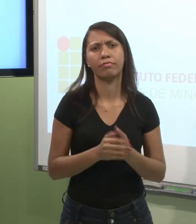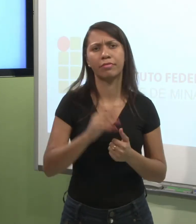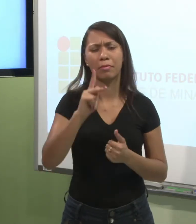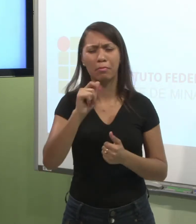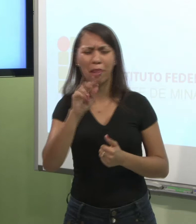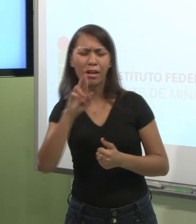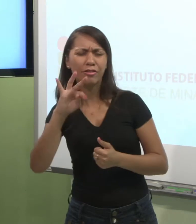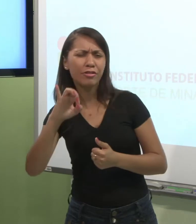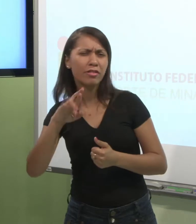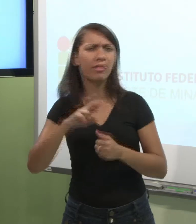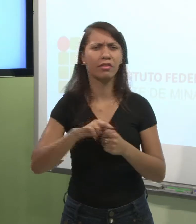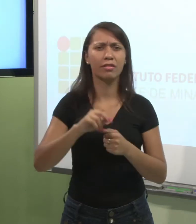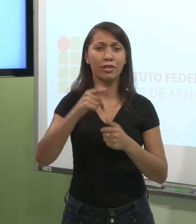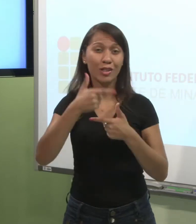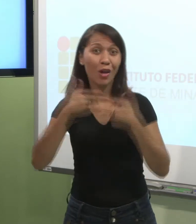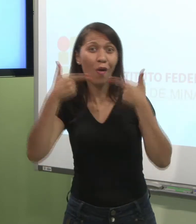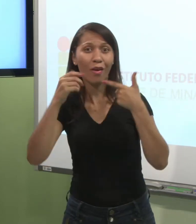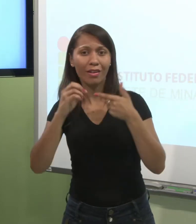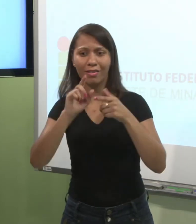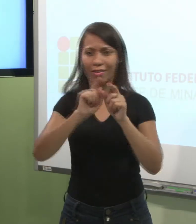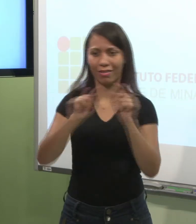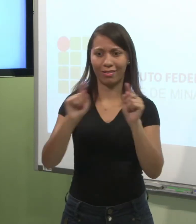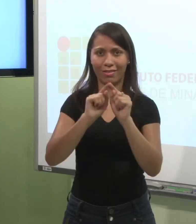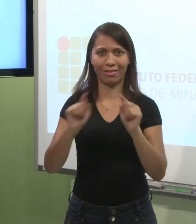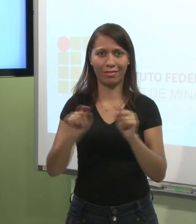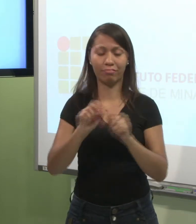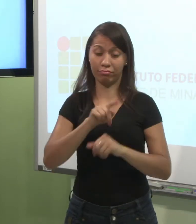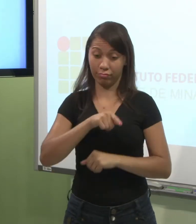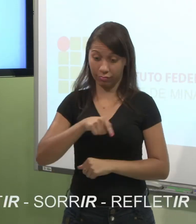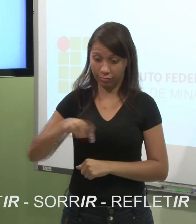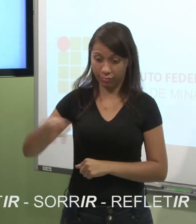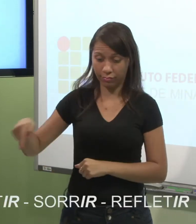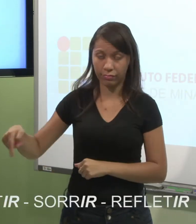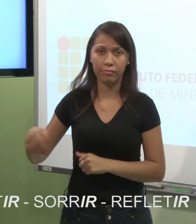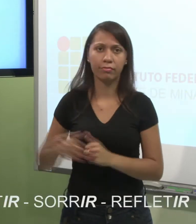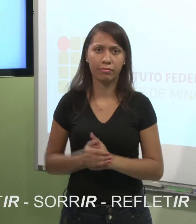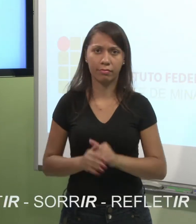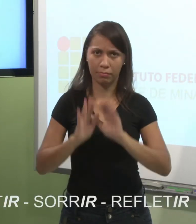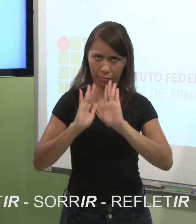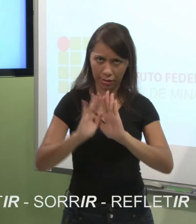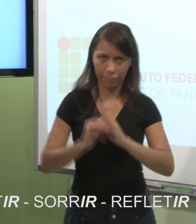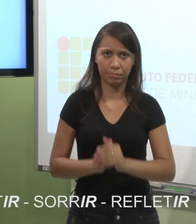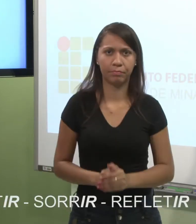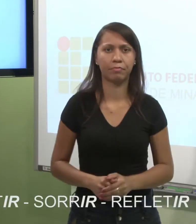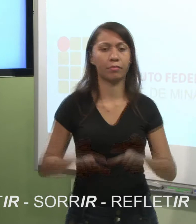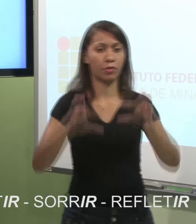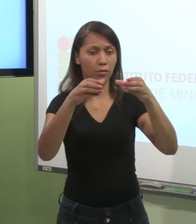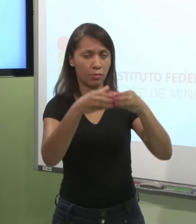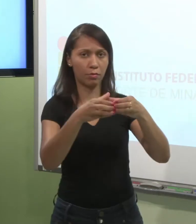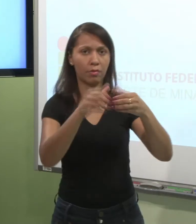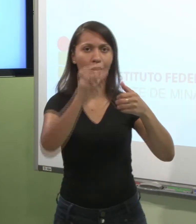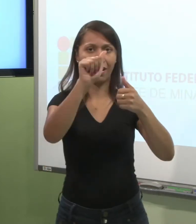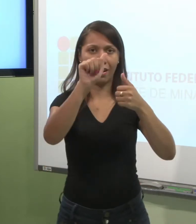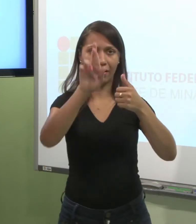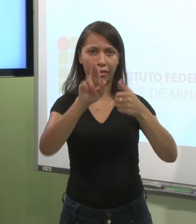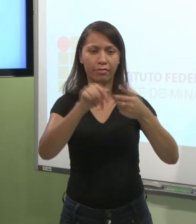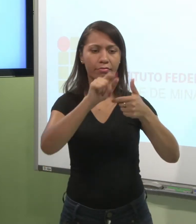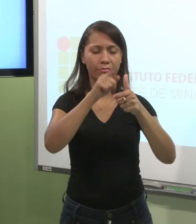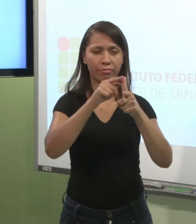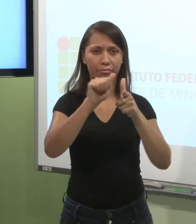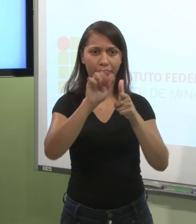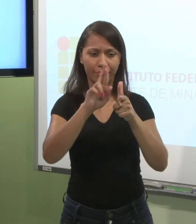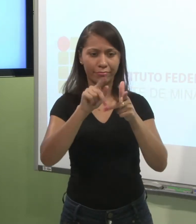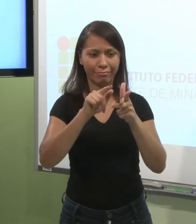partir, sorrir, refletir. Então, só para reforçar as conjugações. Primeira, AR, segunda,